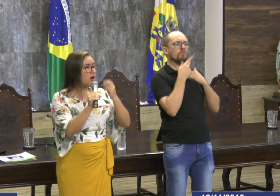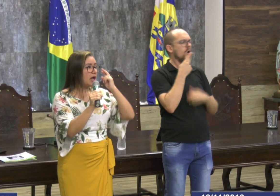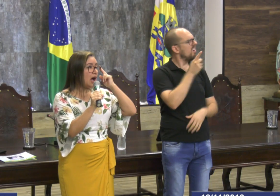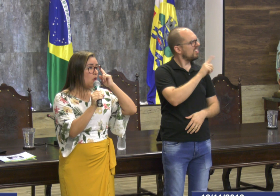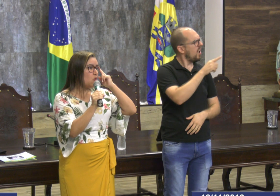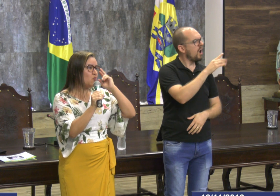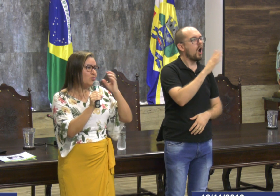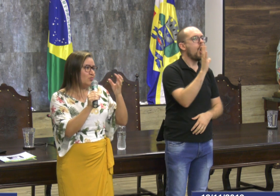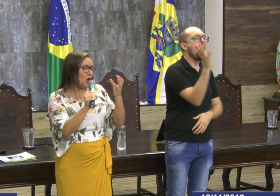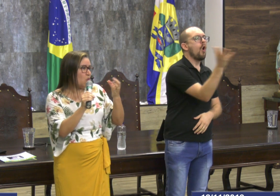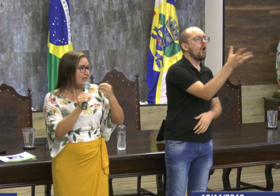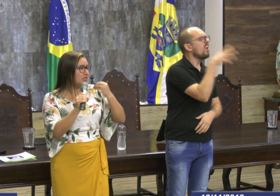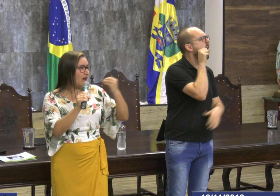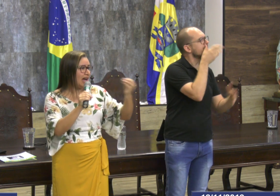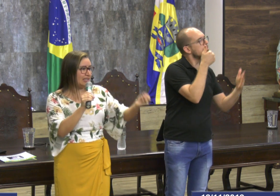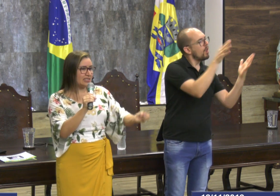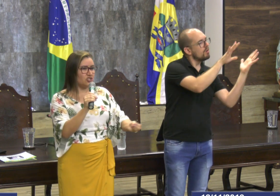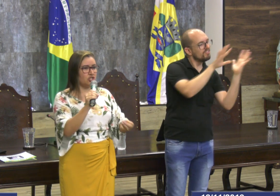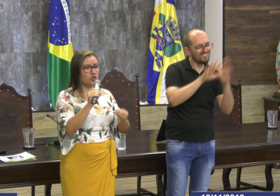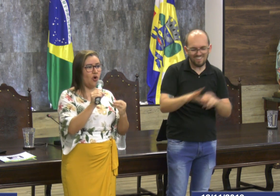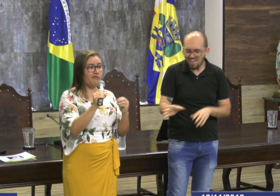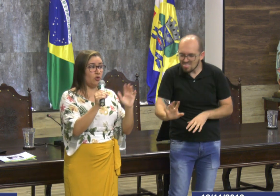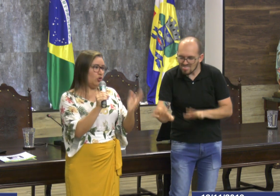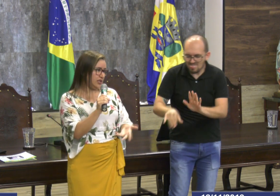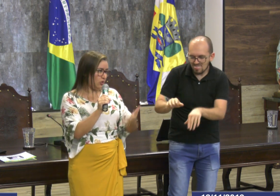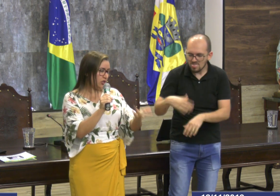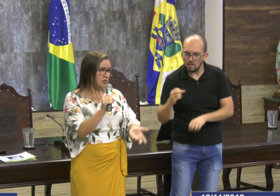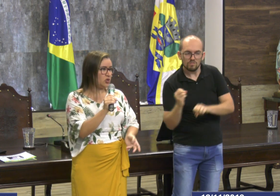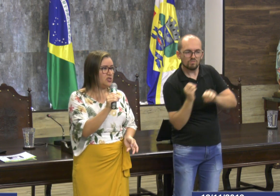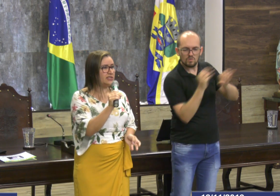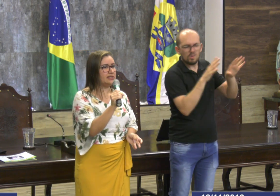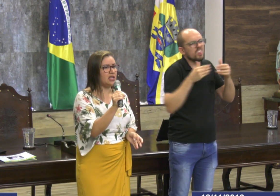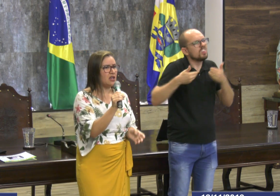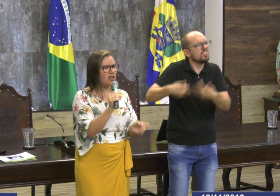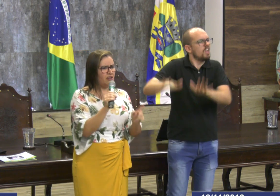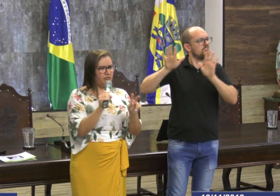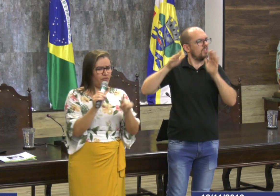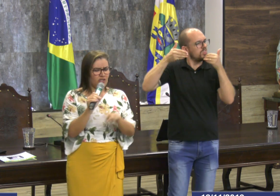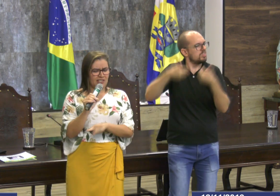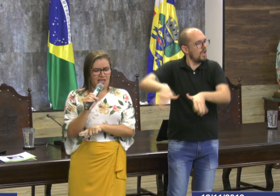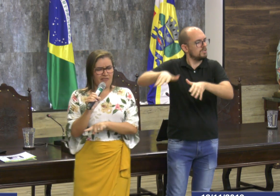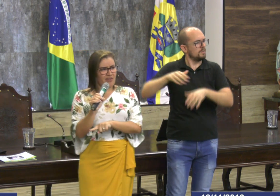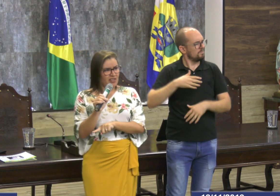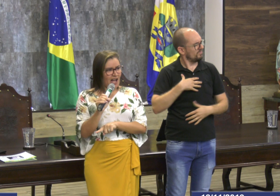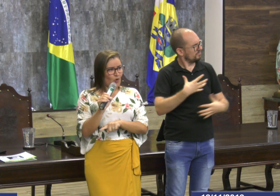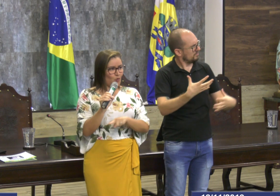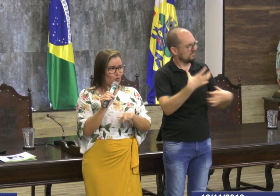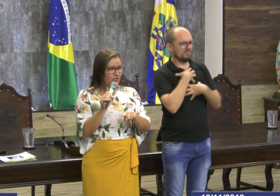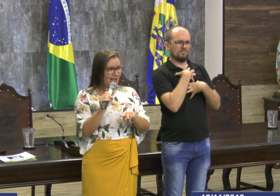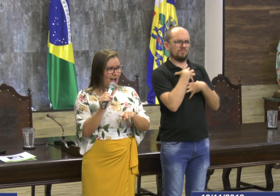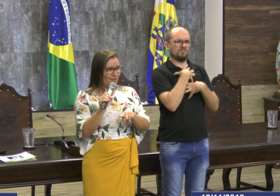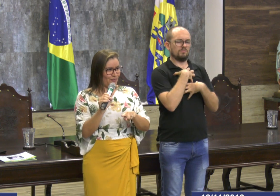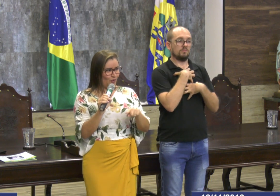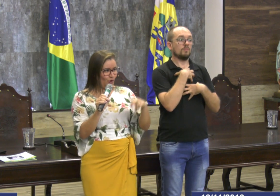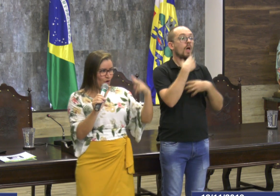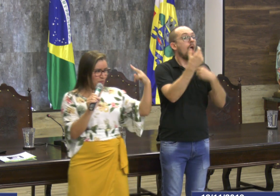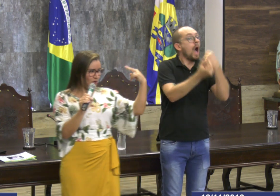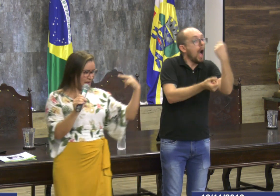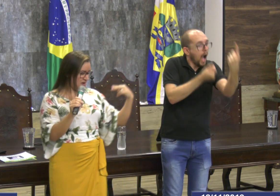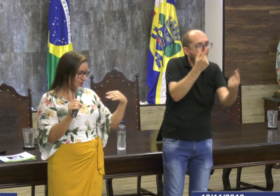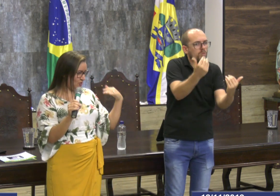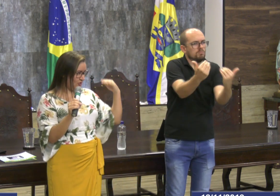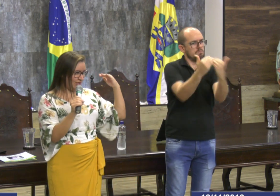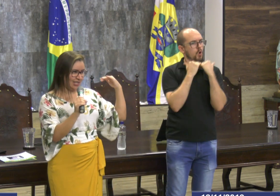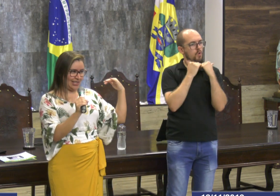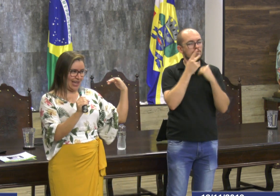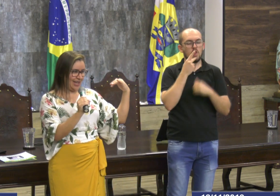Então, algumas falas que a gente ouve, outra pessoa me disse assim, você vai ficar com o Gustavo? Olhou para o meu